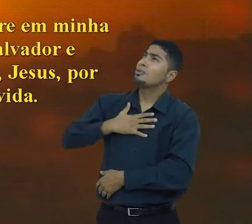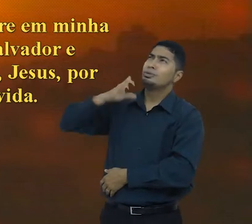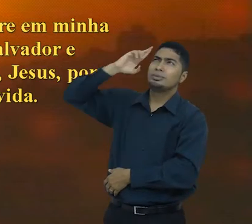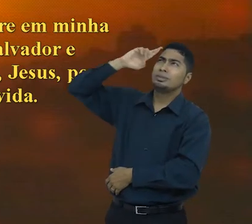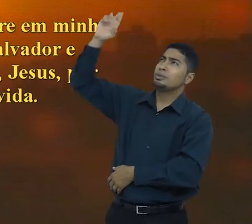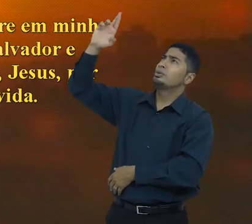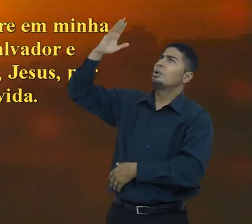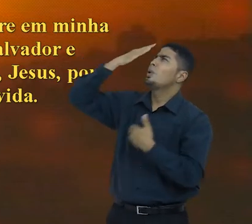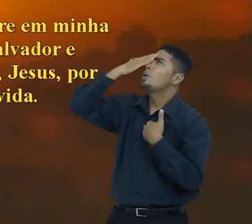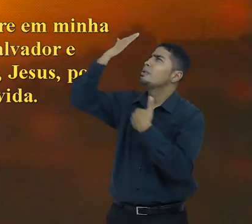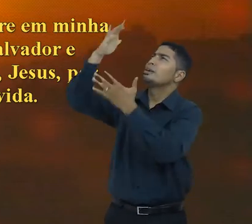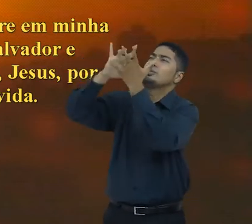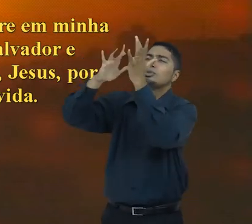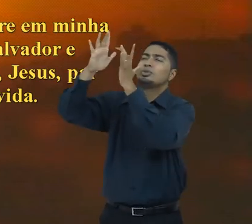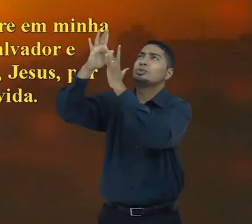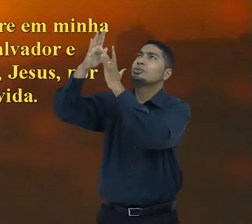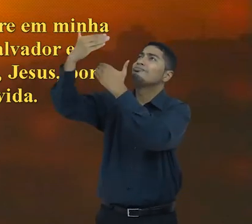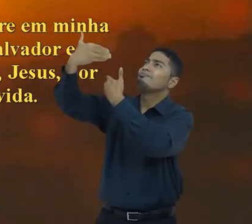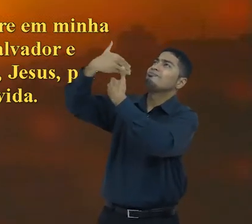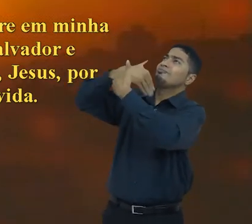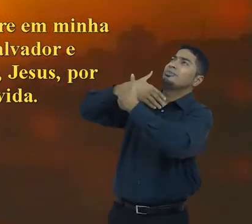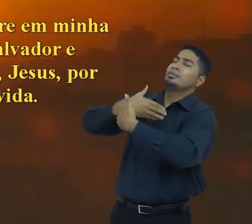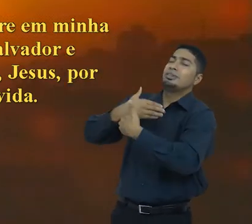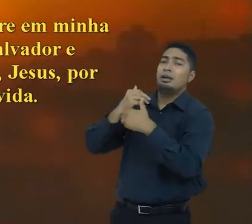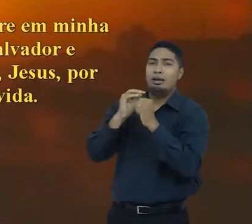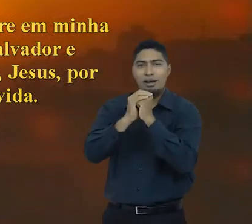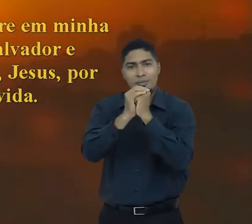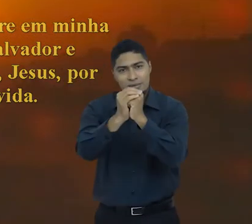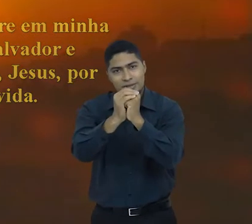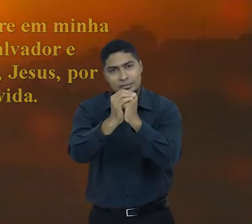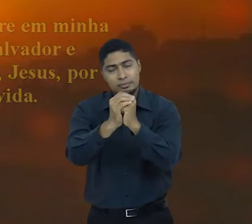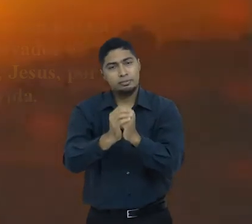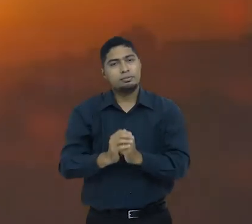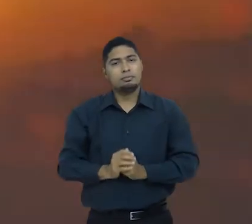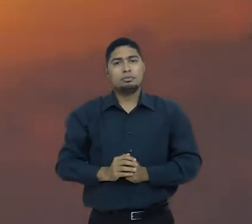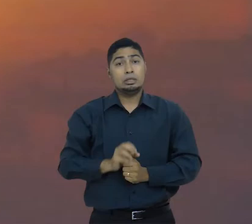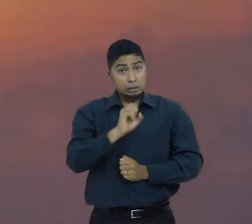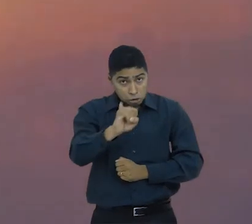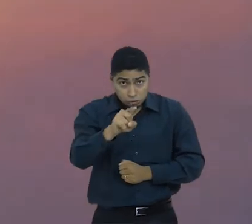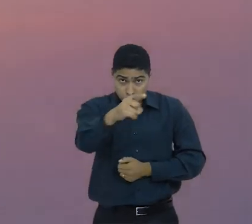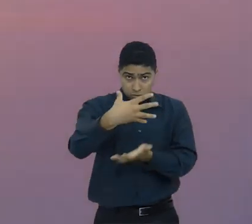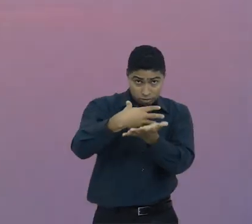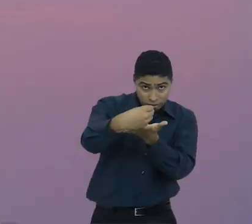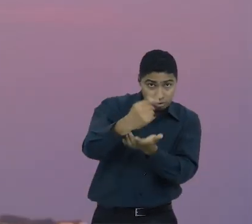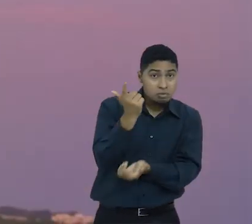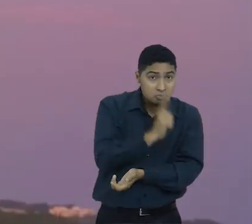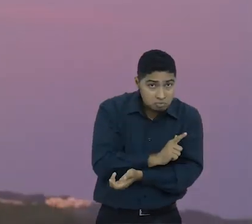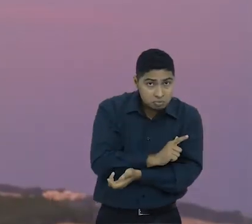Obrigado, Jesus, por entrar em minha vida. Amém. Se você fez esta oração e quer